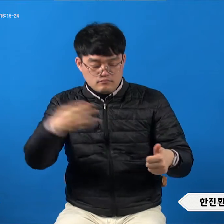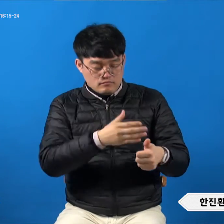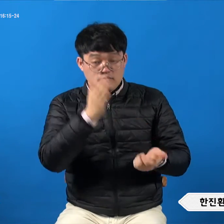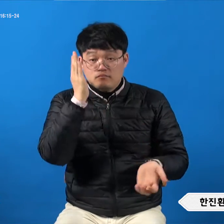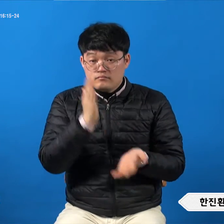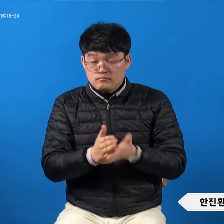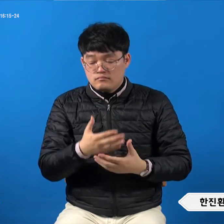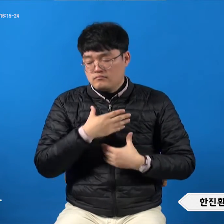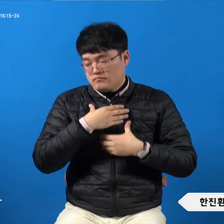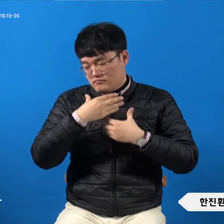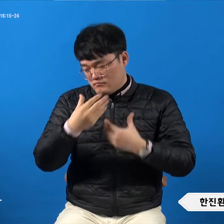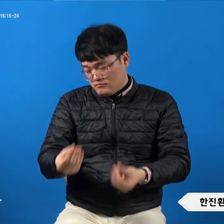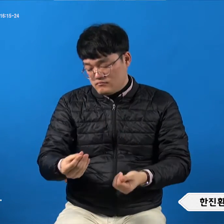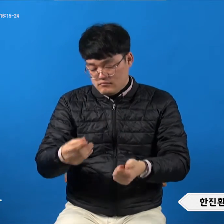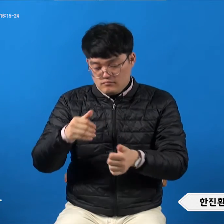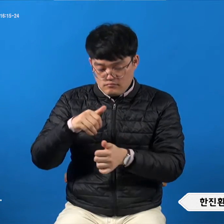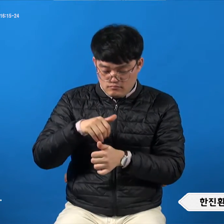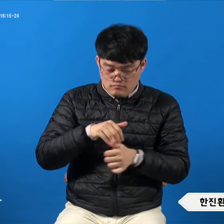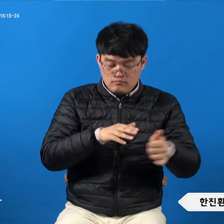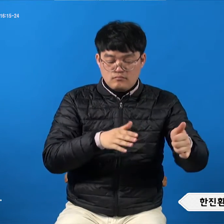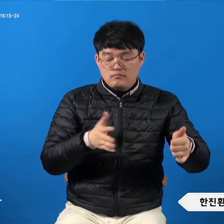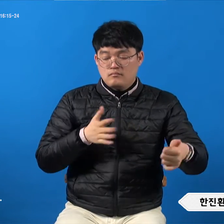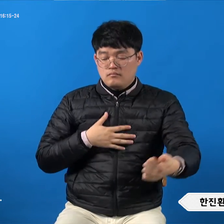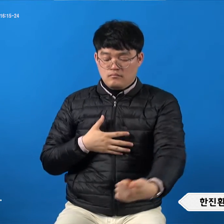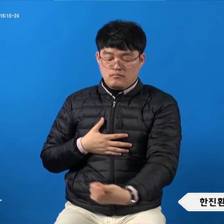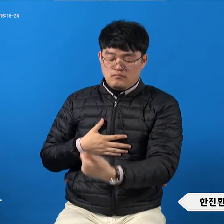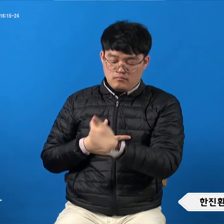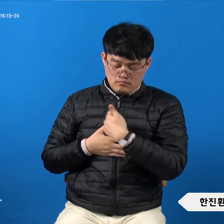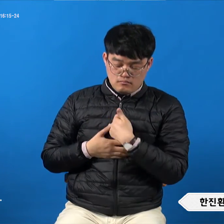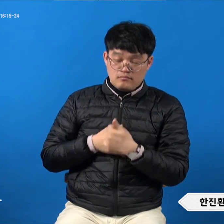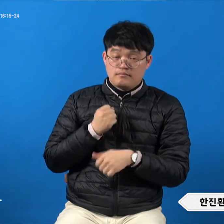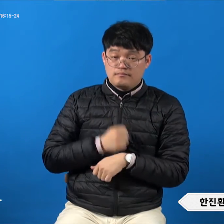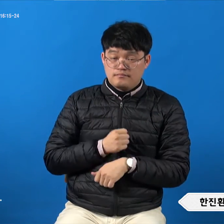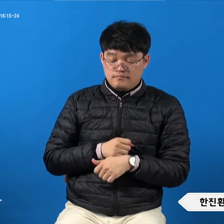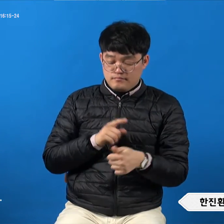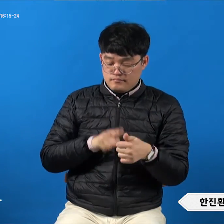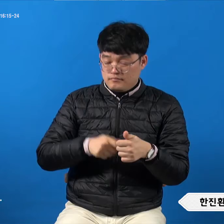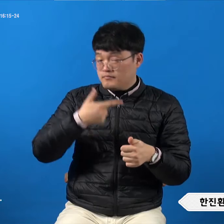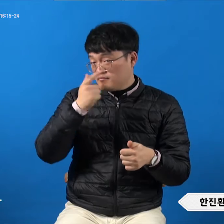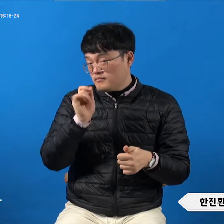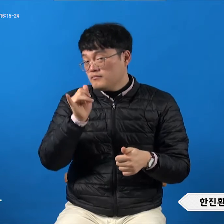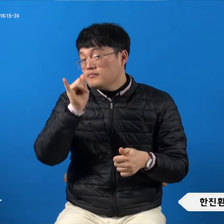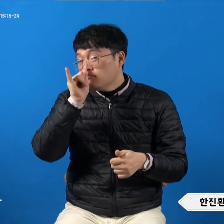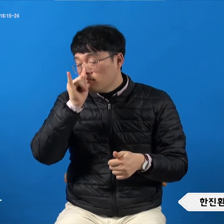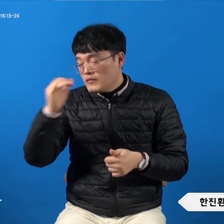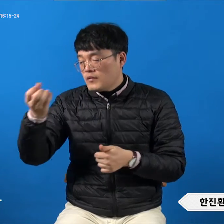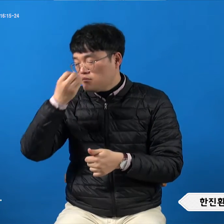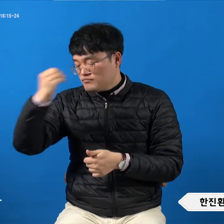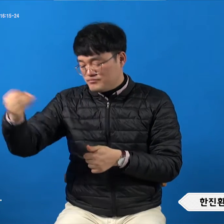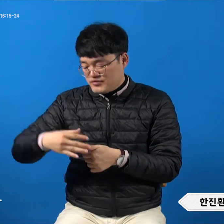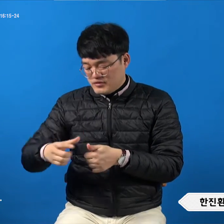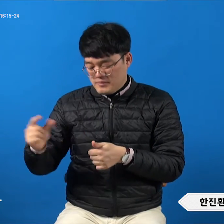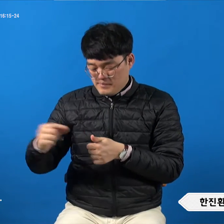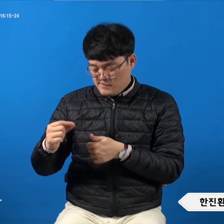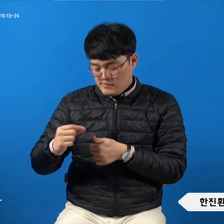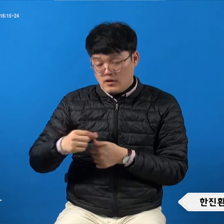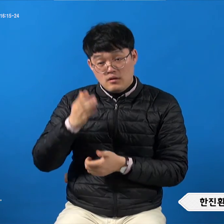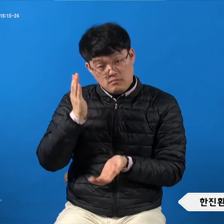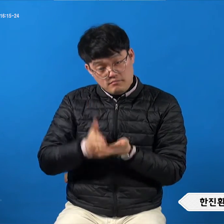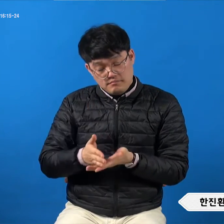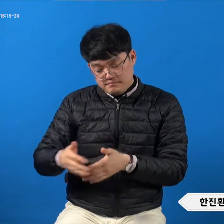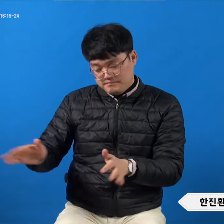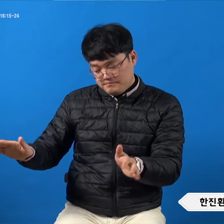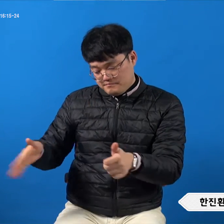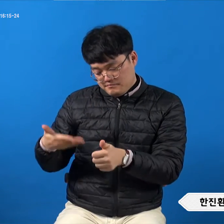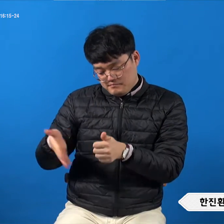말고 평안히 보내어 내게로 오게 하라. 그의 부족한 점이 보여도 멸시하지 말고